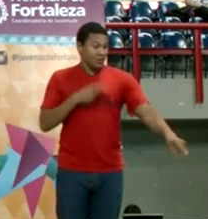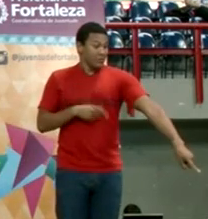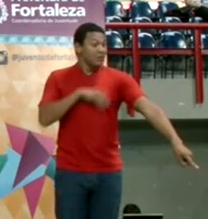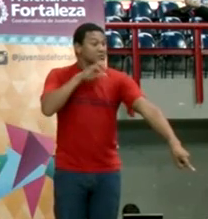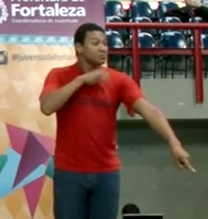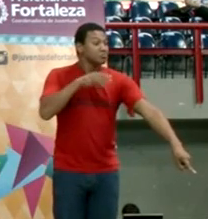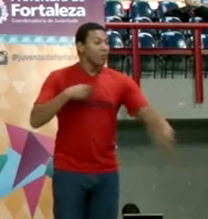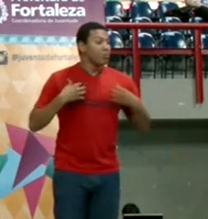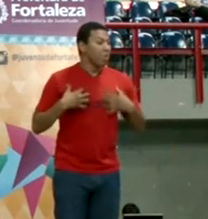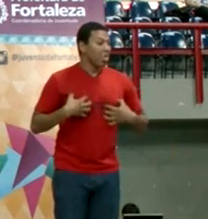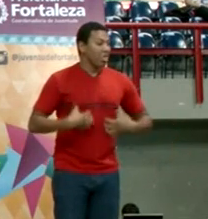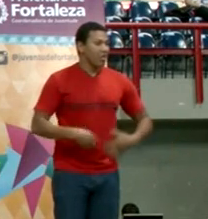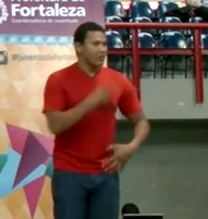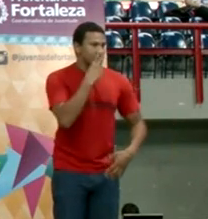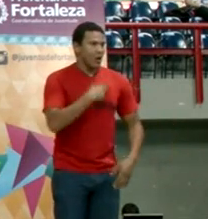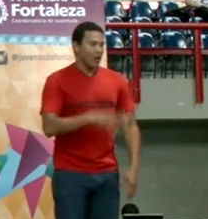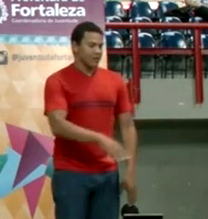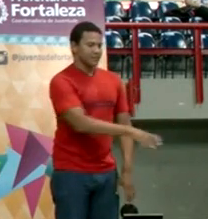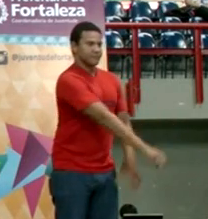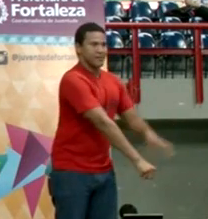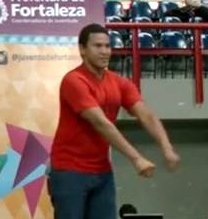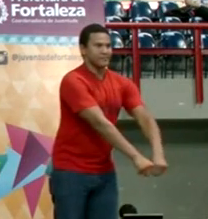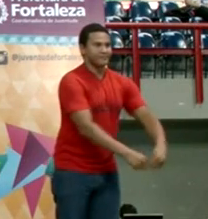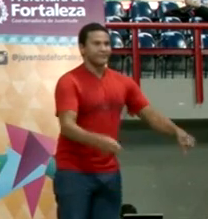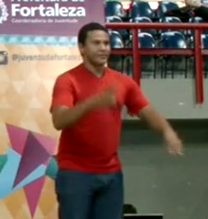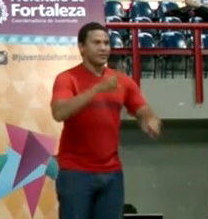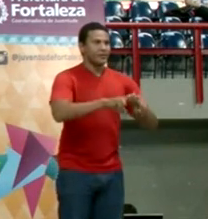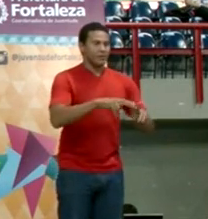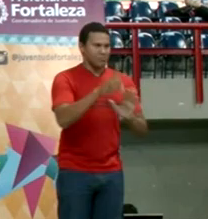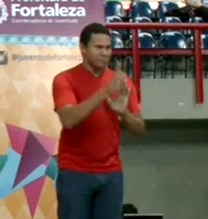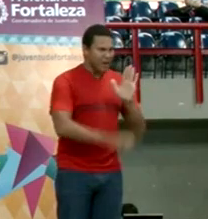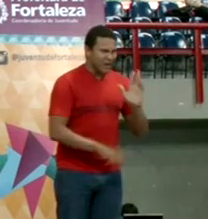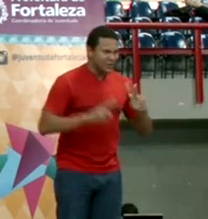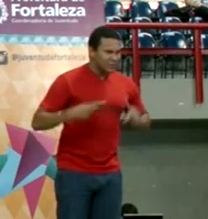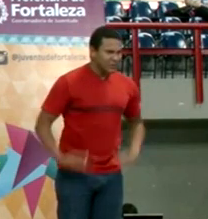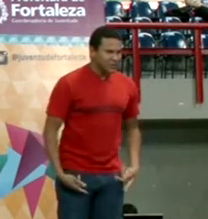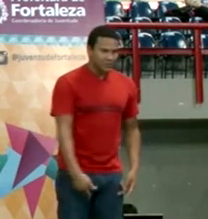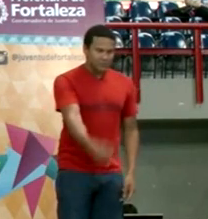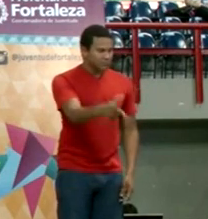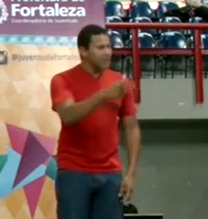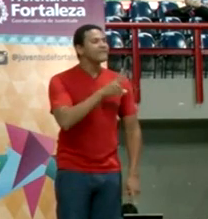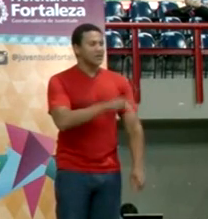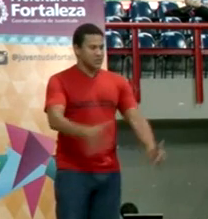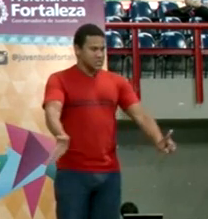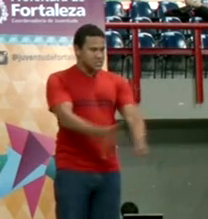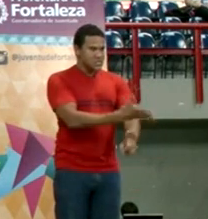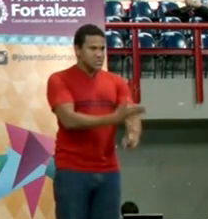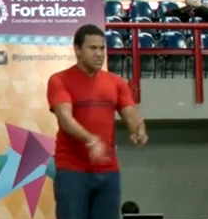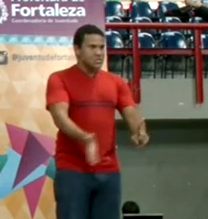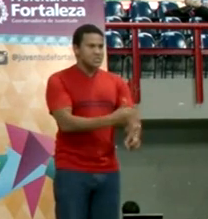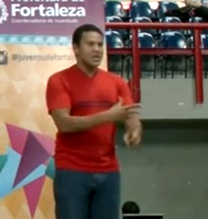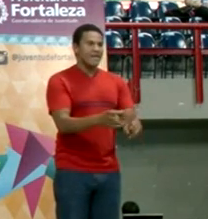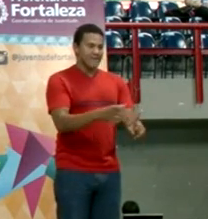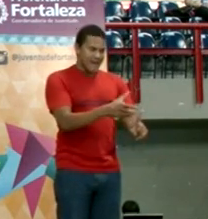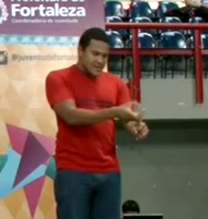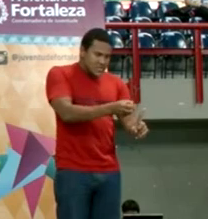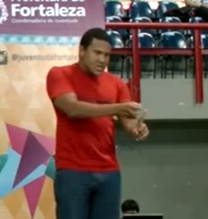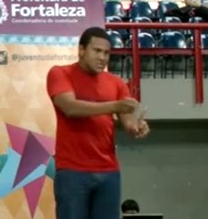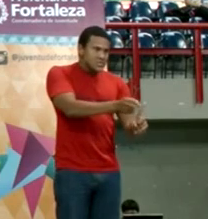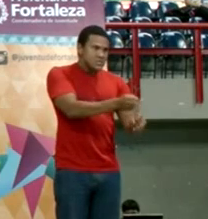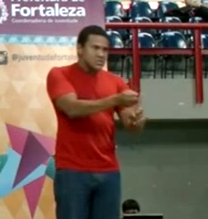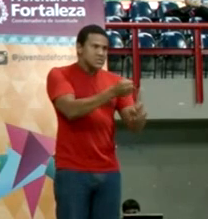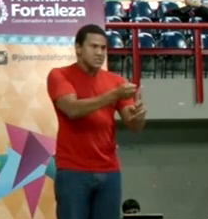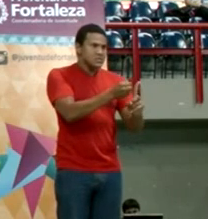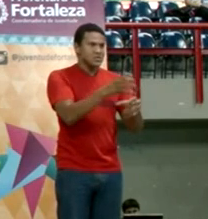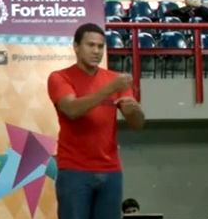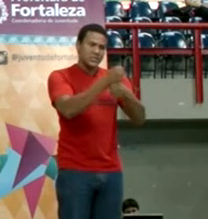ali, ó. Levaram o cabo preso, não havia direitos humanos. Vai levar um monte de peia, vai ser torturado, mas